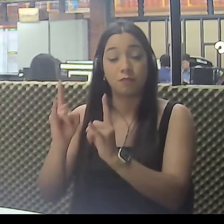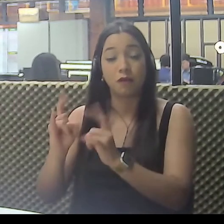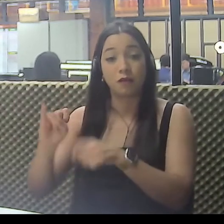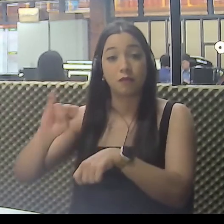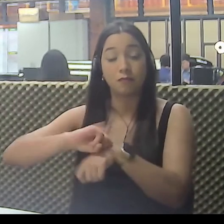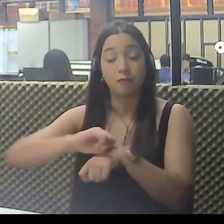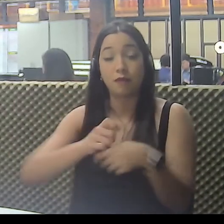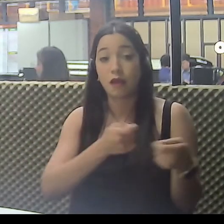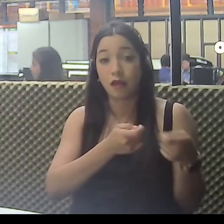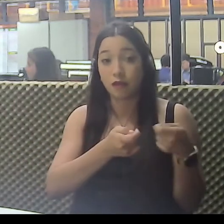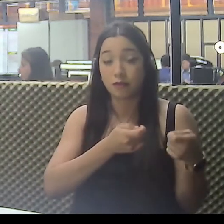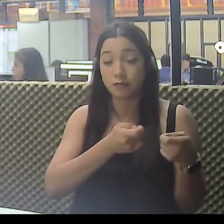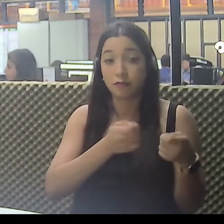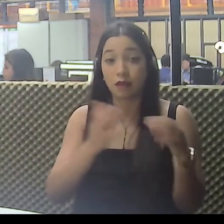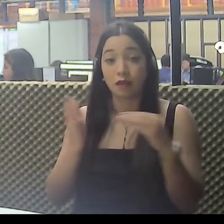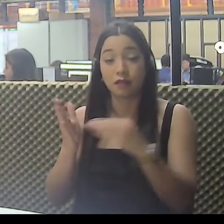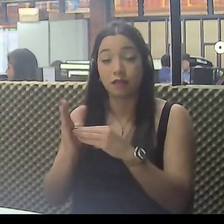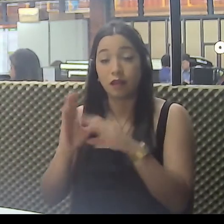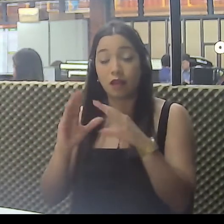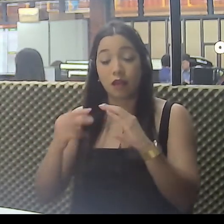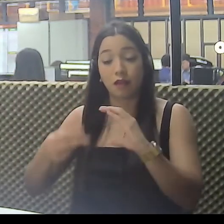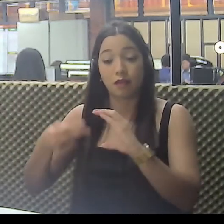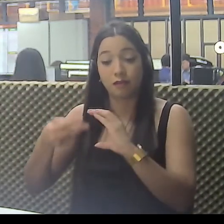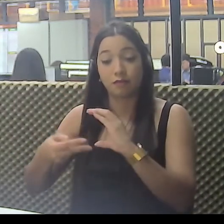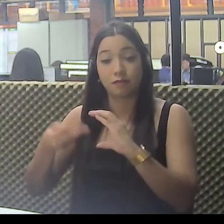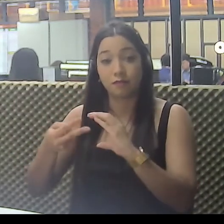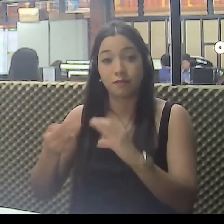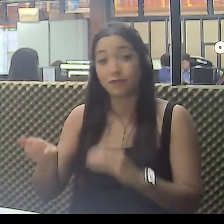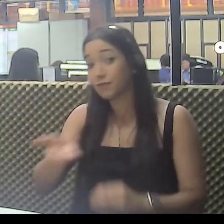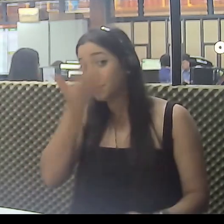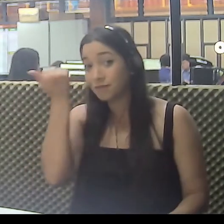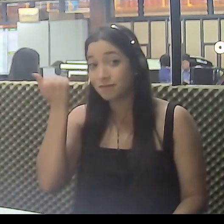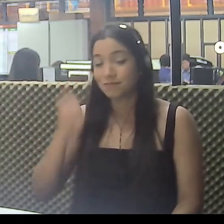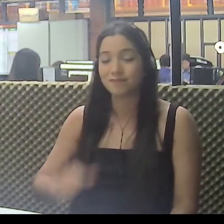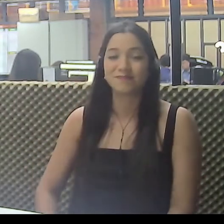Centro Administrativo e da Câmara Municipal. Participe!